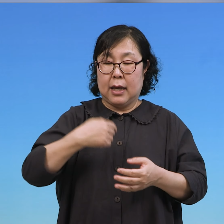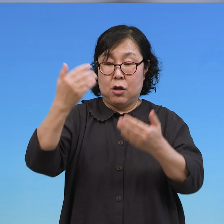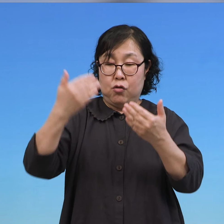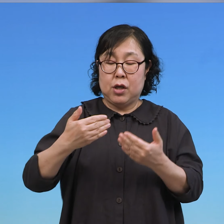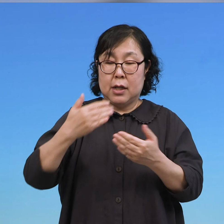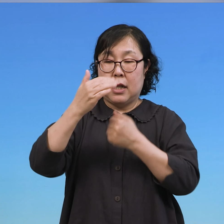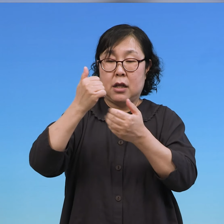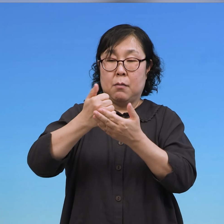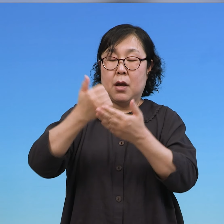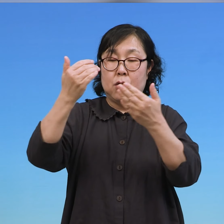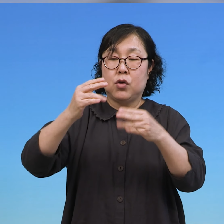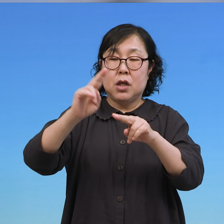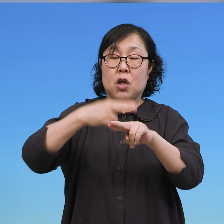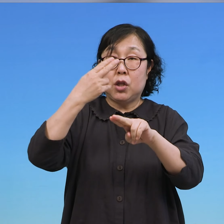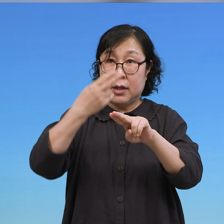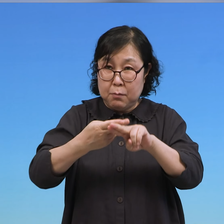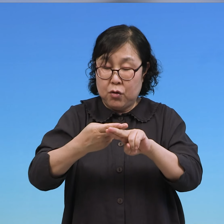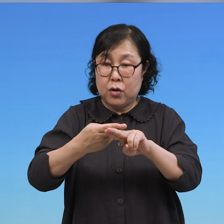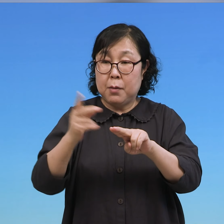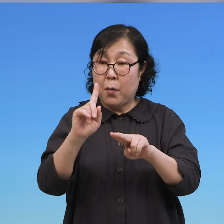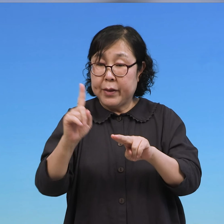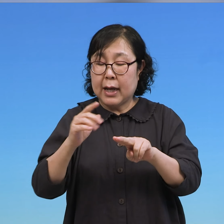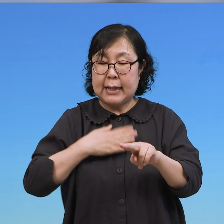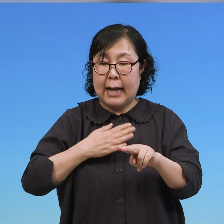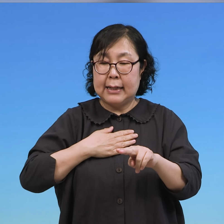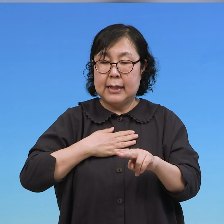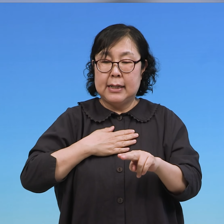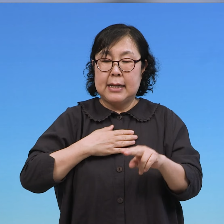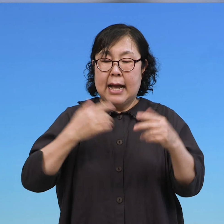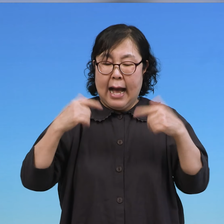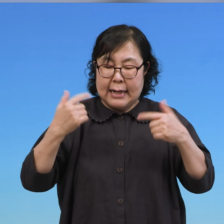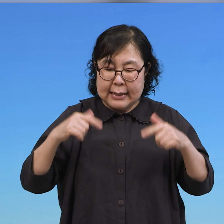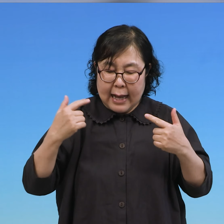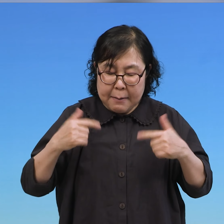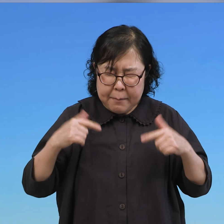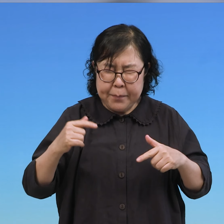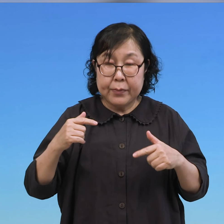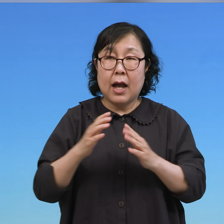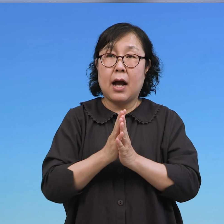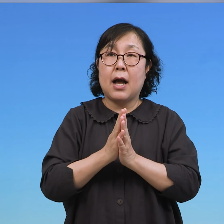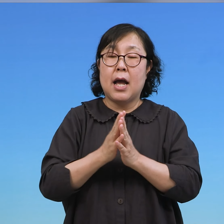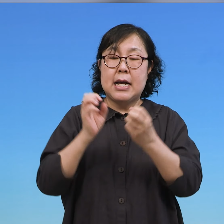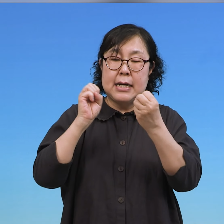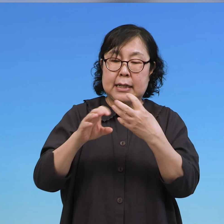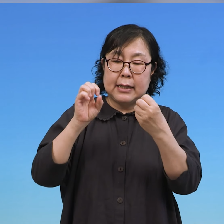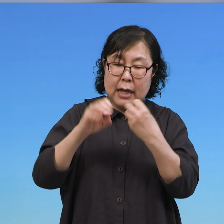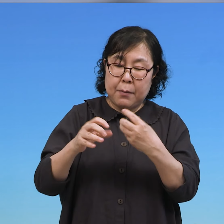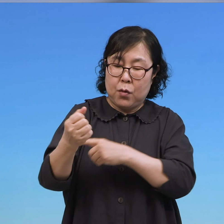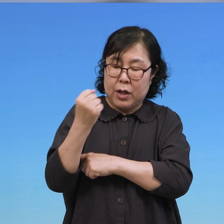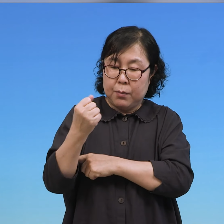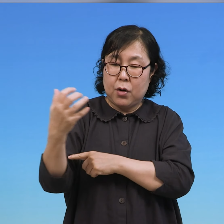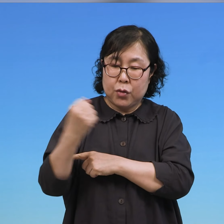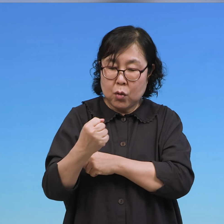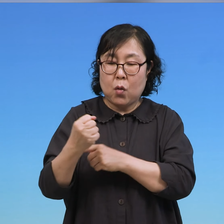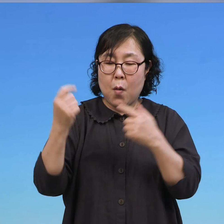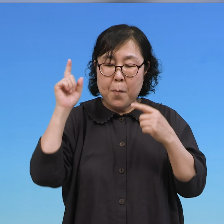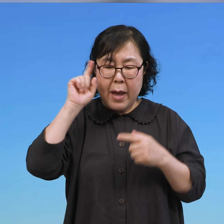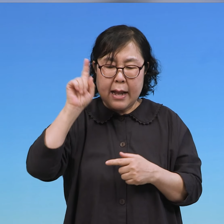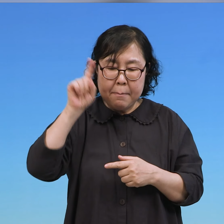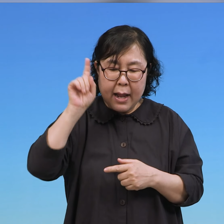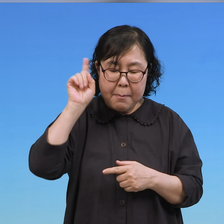뭐냐? 이것 때문에 저에게 권태감은 없었어요. 매일매일의 삶이 또 응답을 받아 활력을 얻고 또